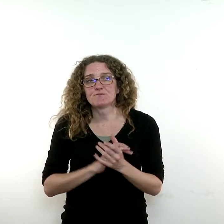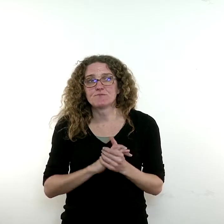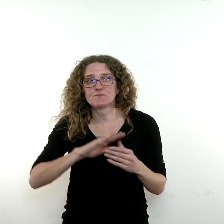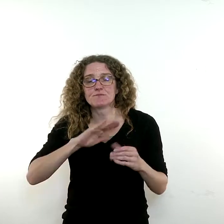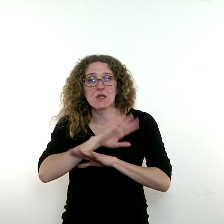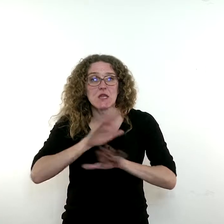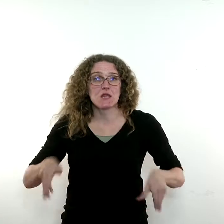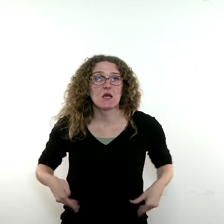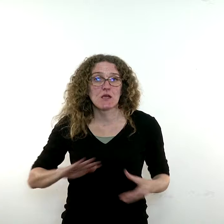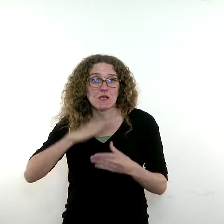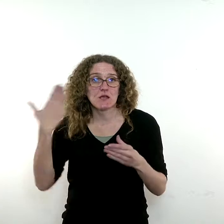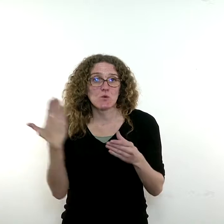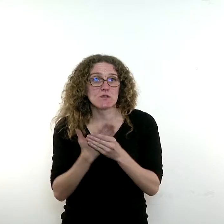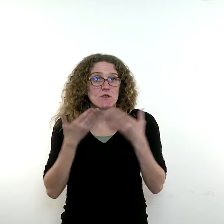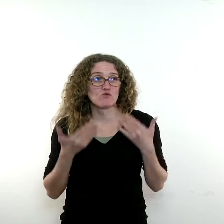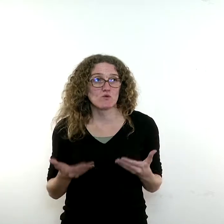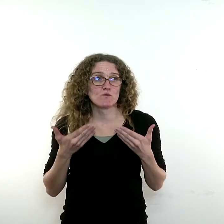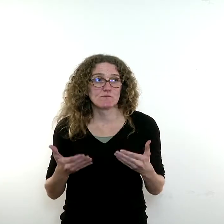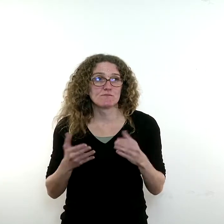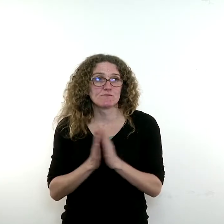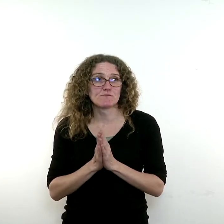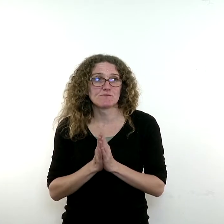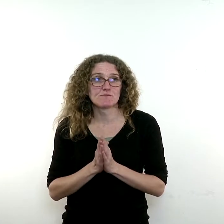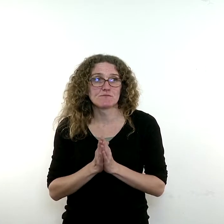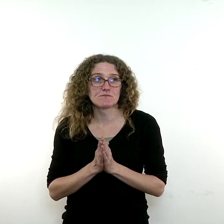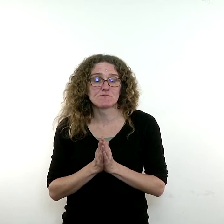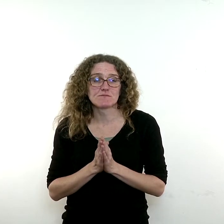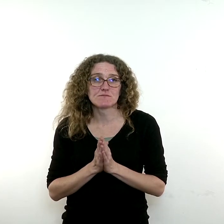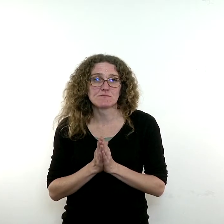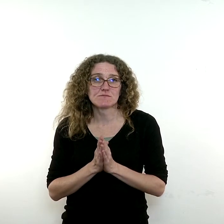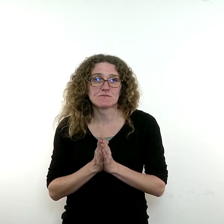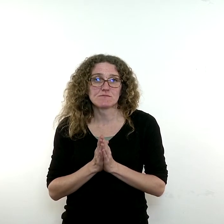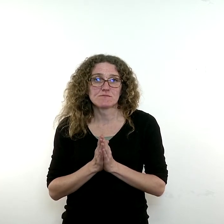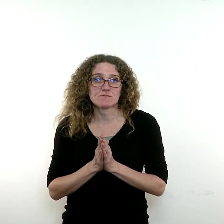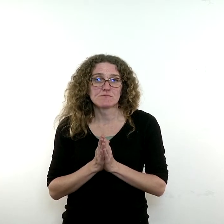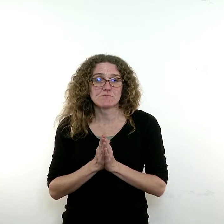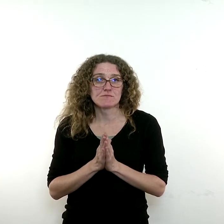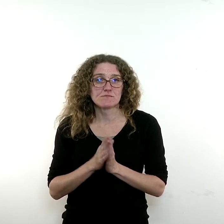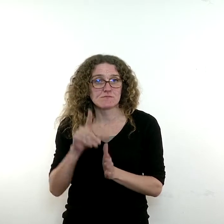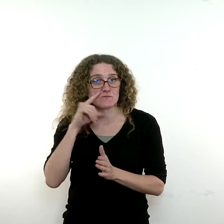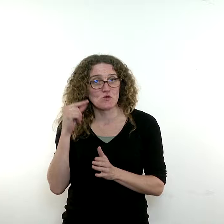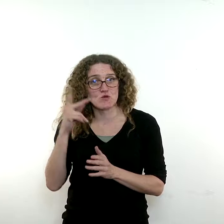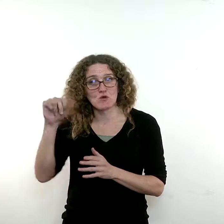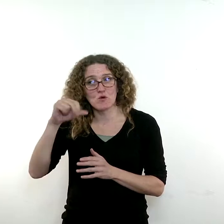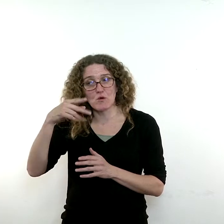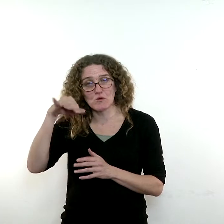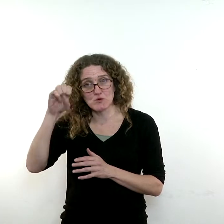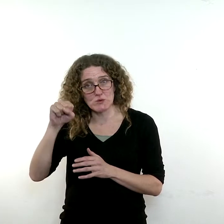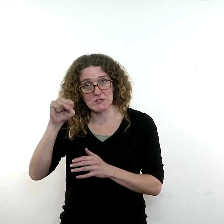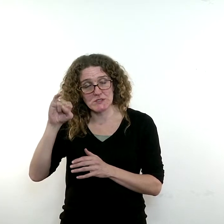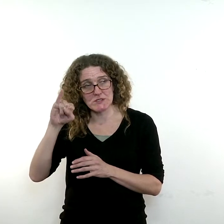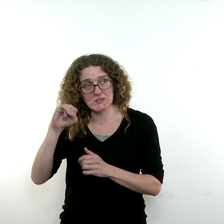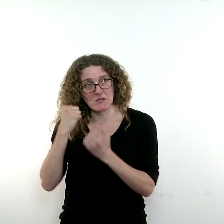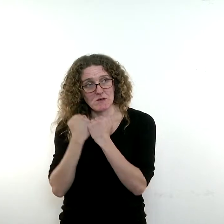l'unanimité. Dernière affaire de l'ordre du jour. Monsieur Abdi El Kaddoussi vous propose la mise